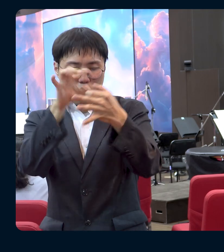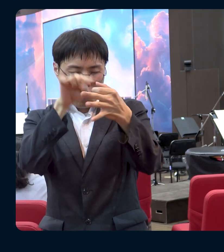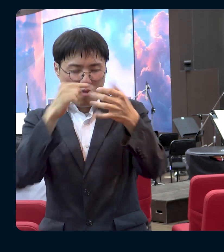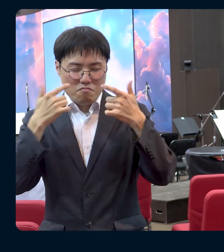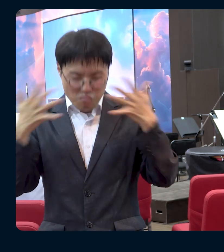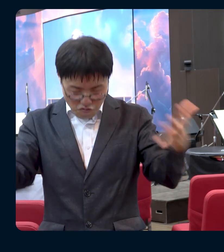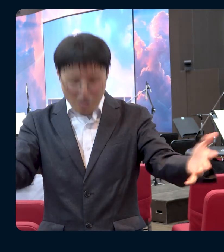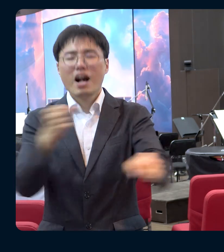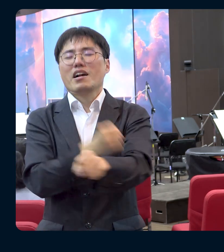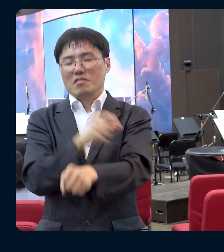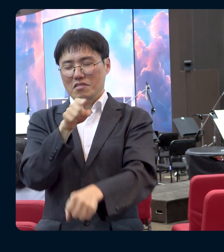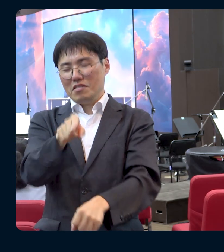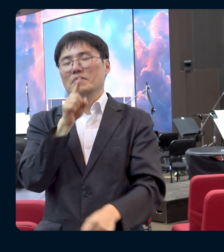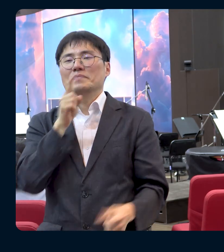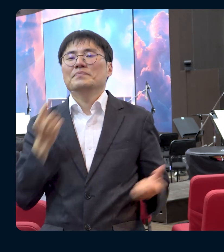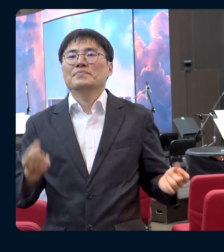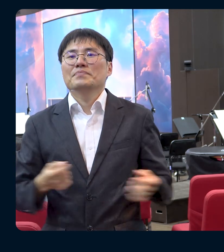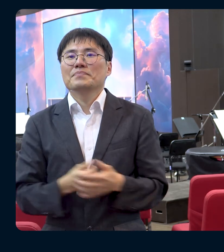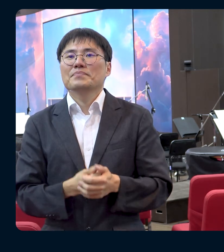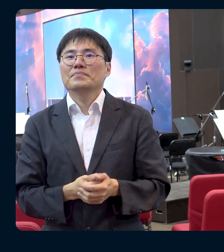바로 소속을 분명하는 것이다.